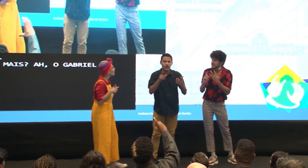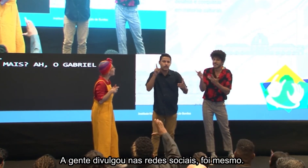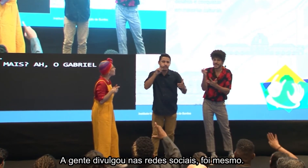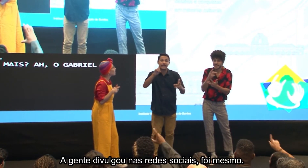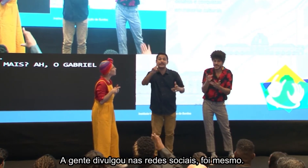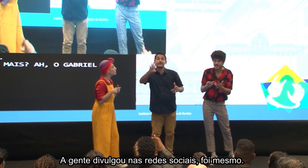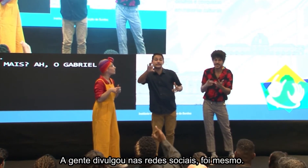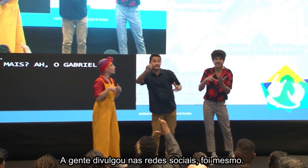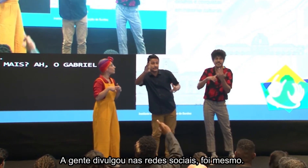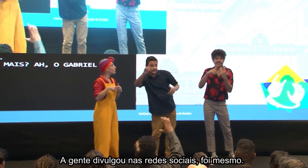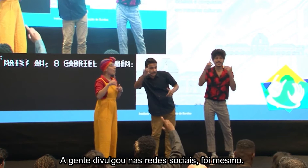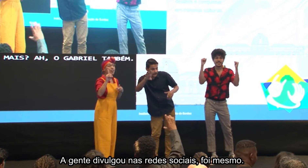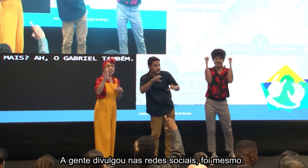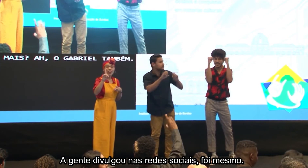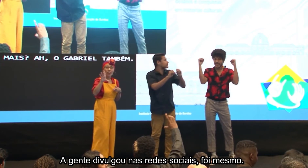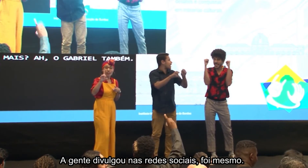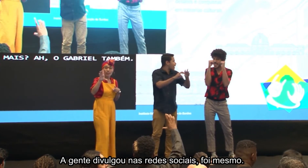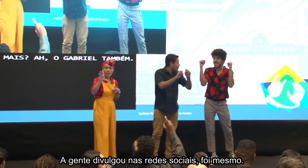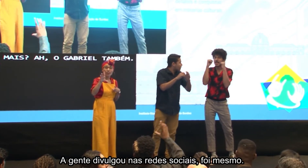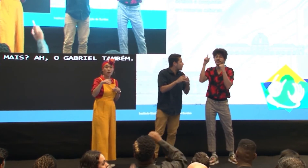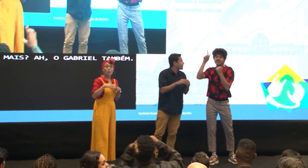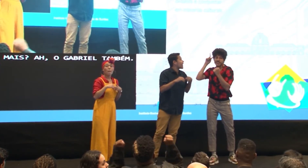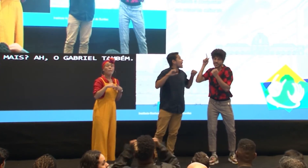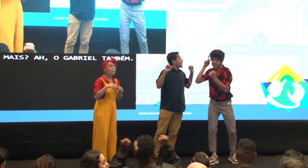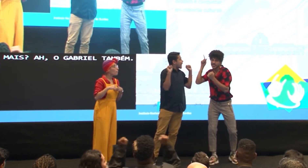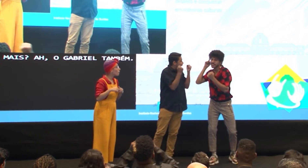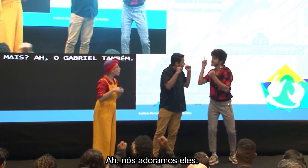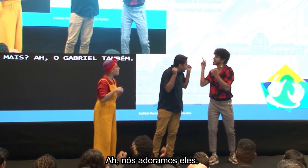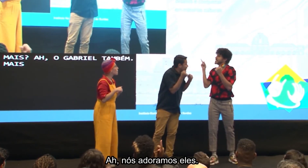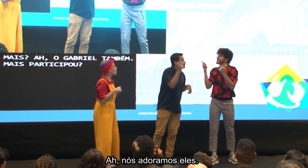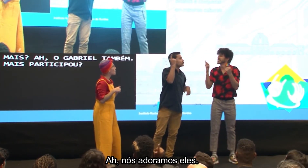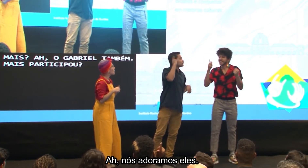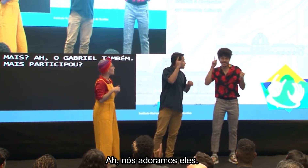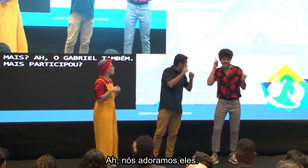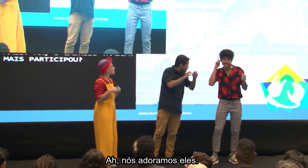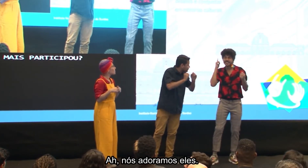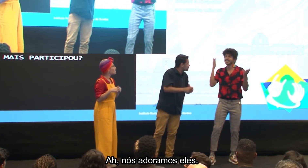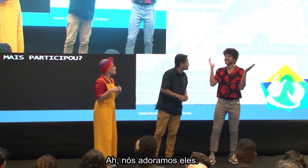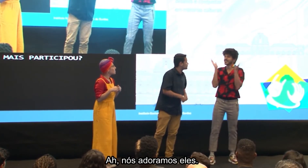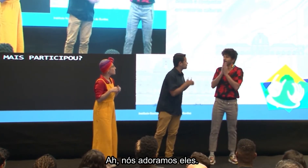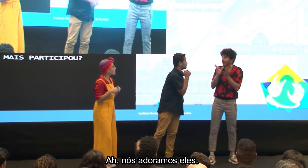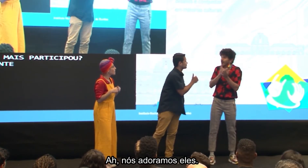A gente divulgou nas redes sociais, foi mesmo. Ah, nós adoramos eles.